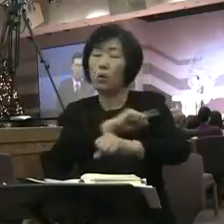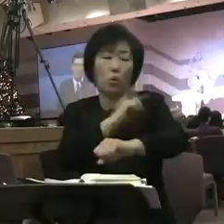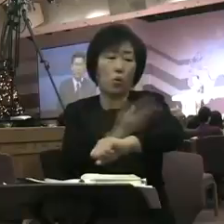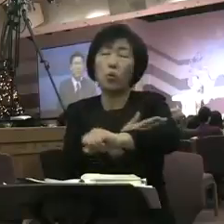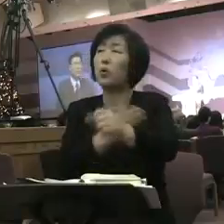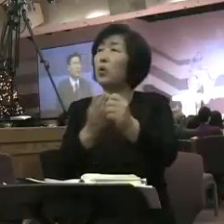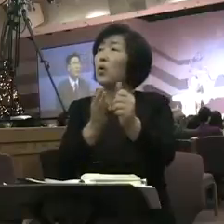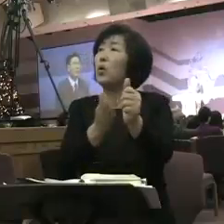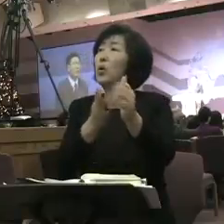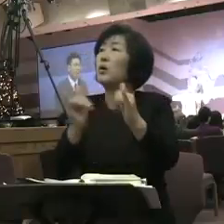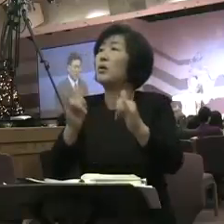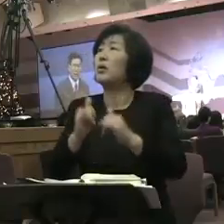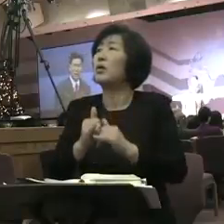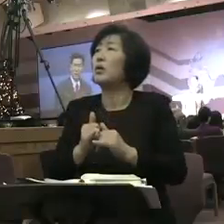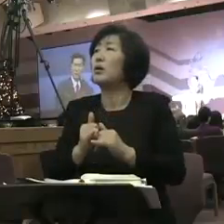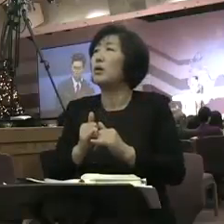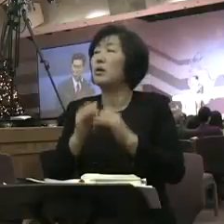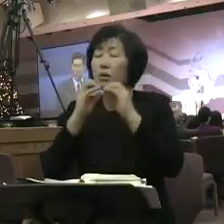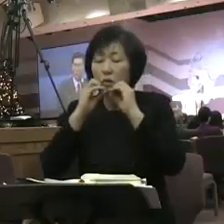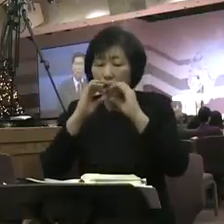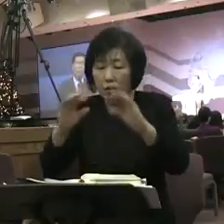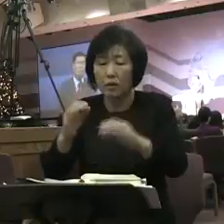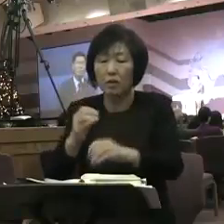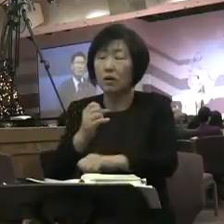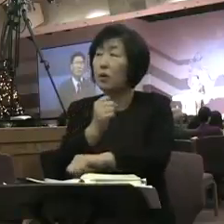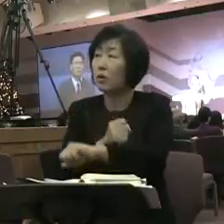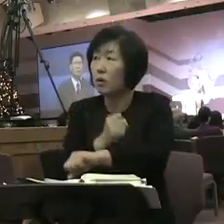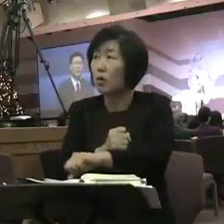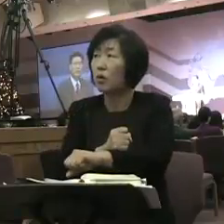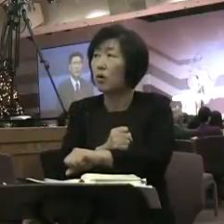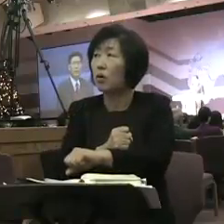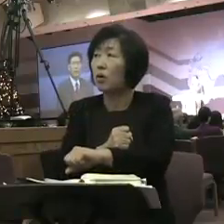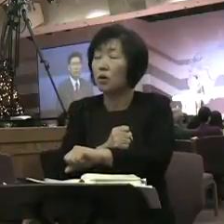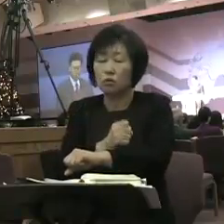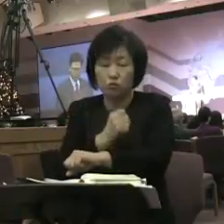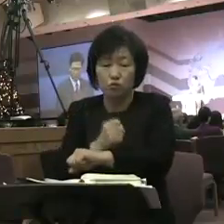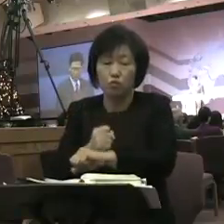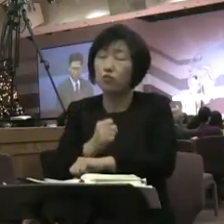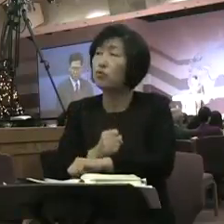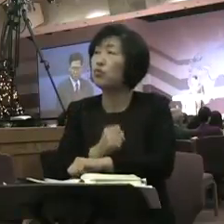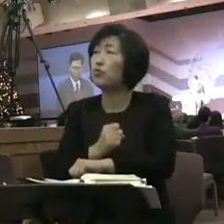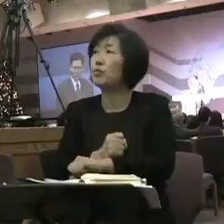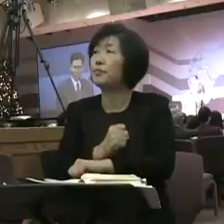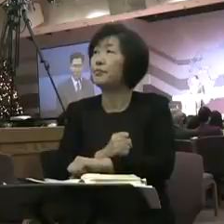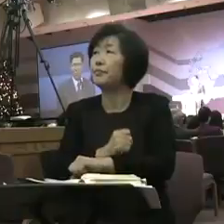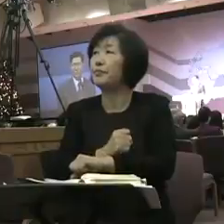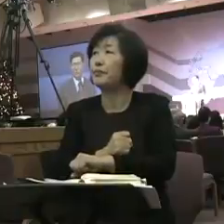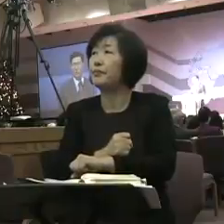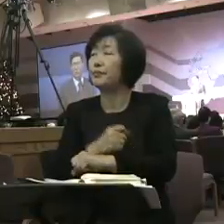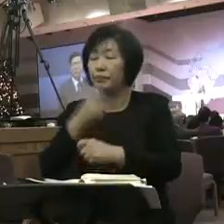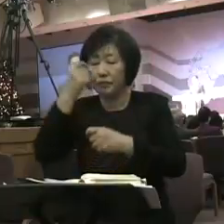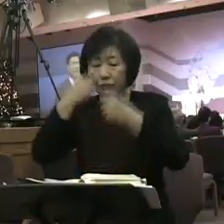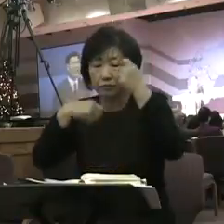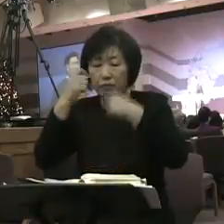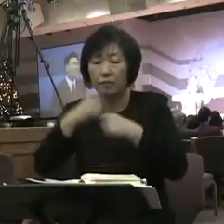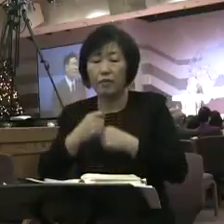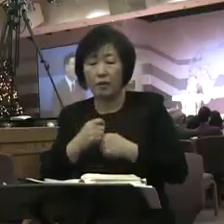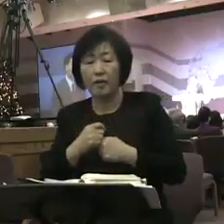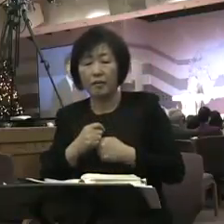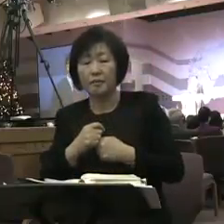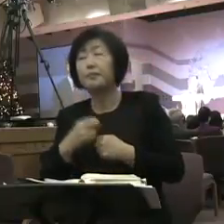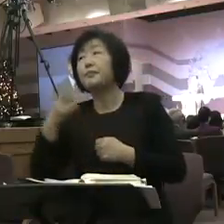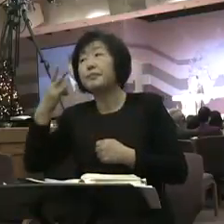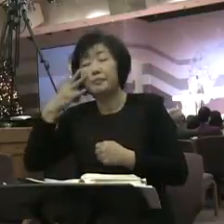손을 잡으시면서 선교사님 고생하셨죠? 수고하셨죠? 눈물을 글썽이면서 그래요. 이 눈물 글썽이는 분들 앞에서 제가